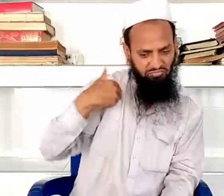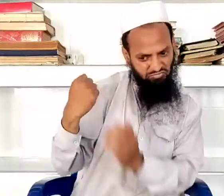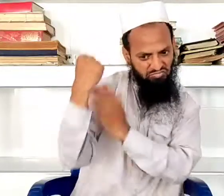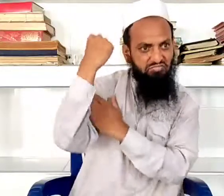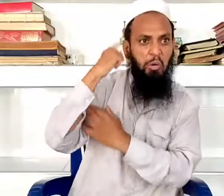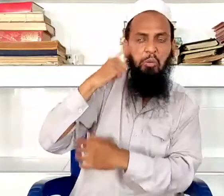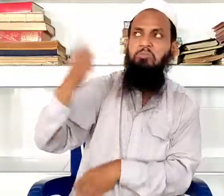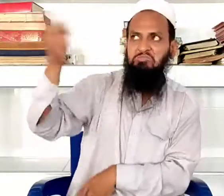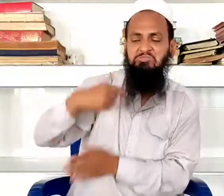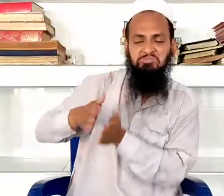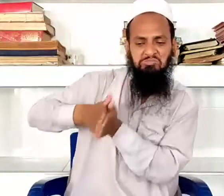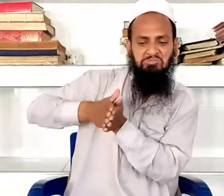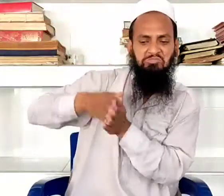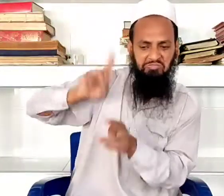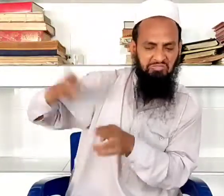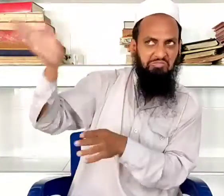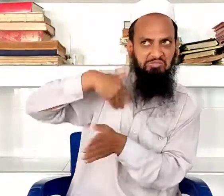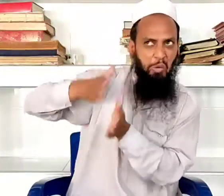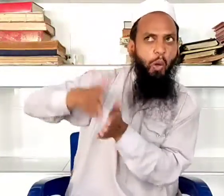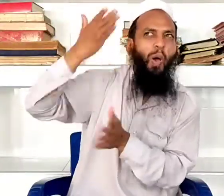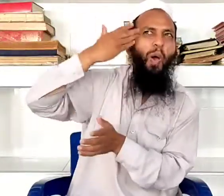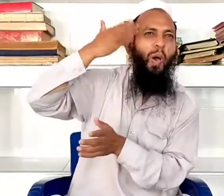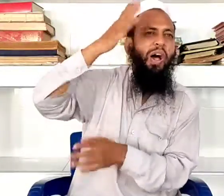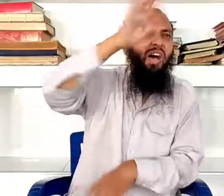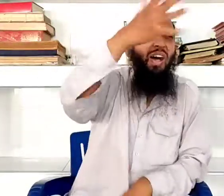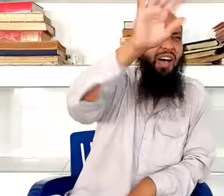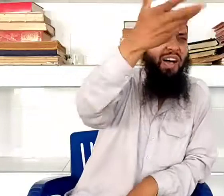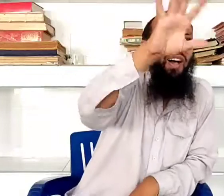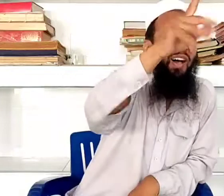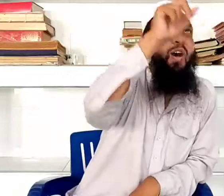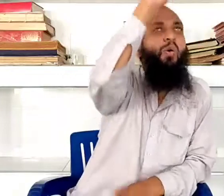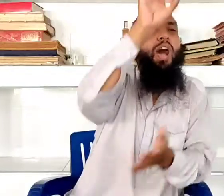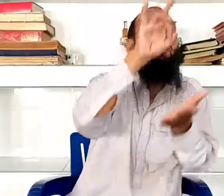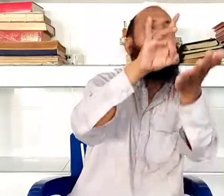واسطے جہنم کر دیتا اور اللہ تبارک و تعالی نے خیبر دے موقع دے اوپر عظیم